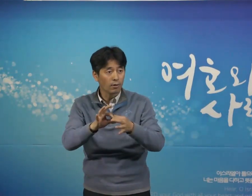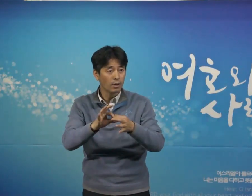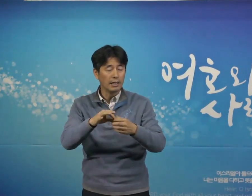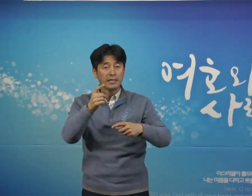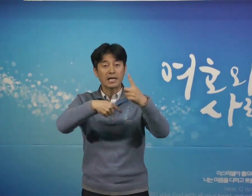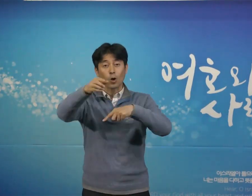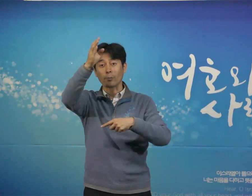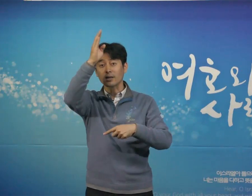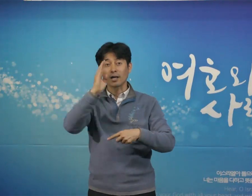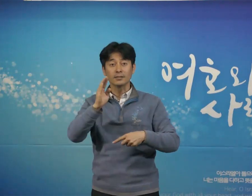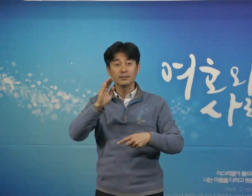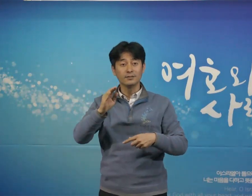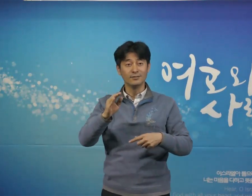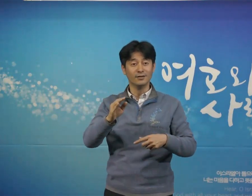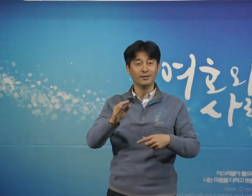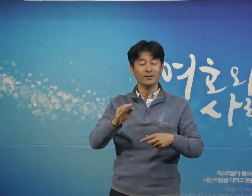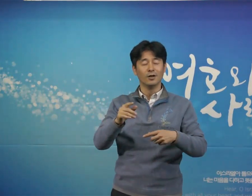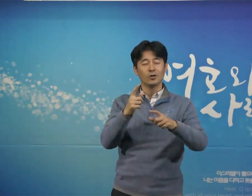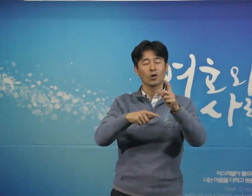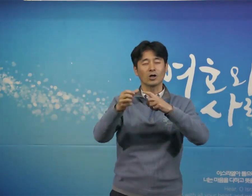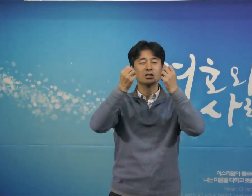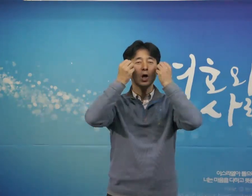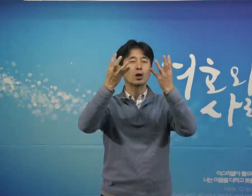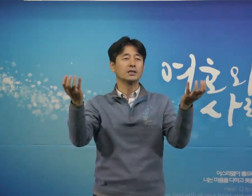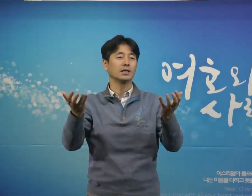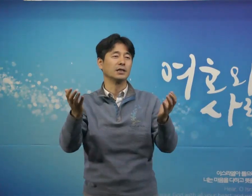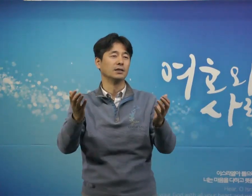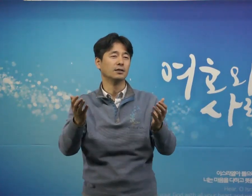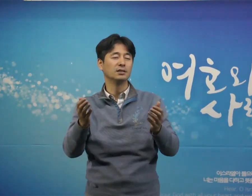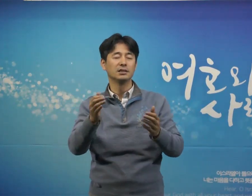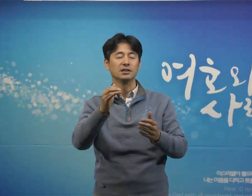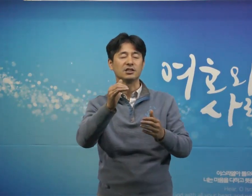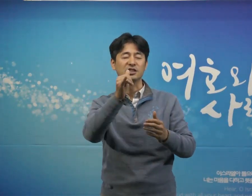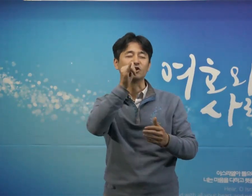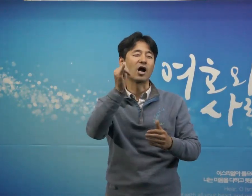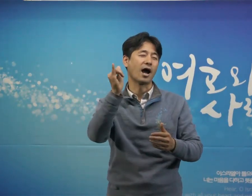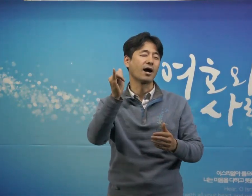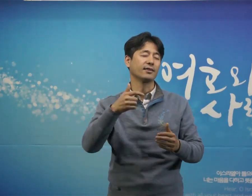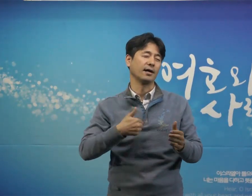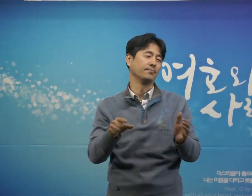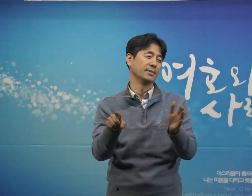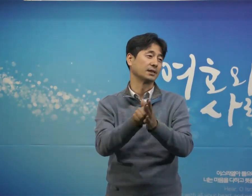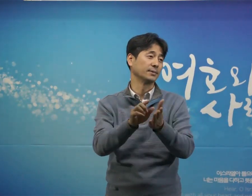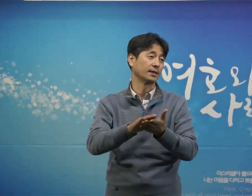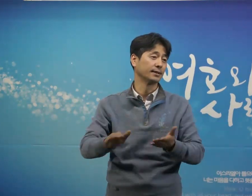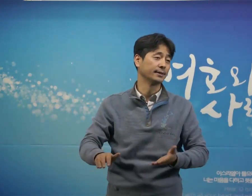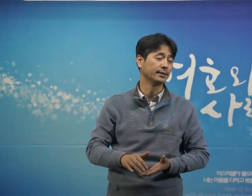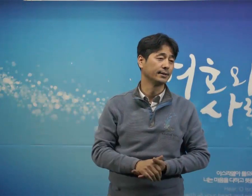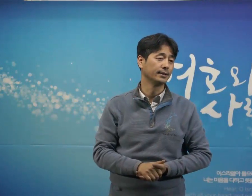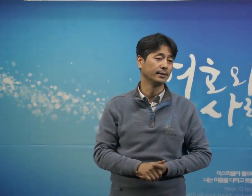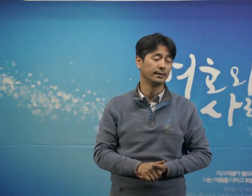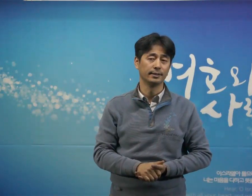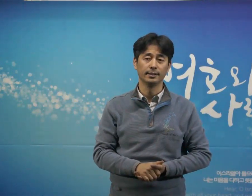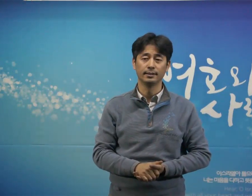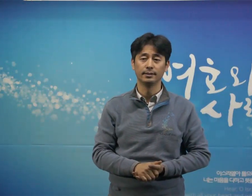이를 통하여 사이언스 오브가 더 새로운 역사심이 있을 거라 믿습니다.